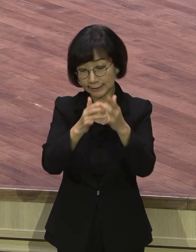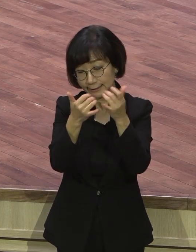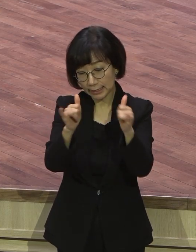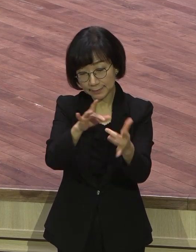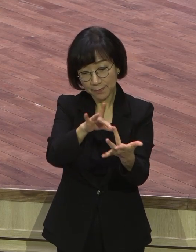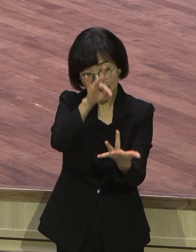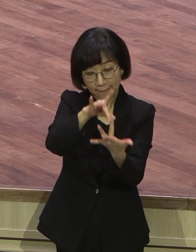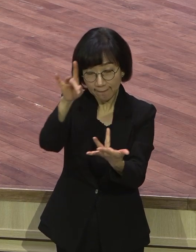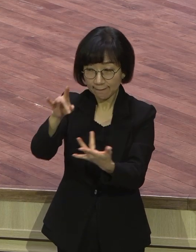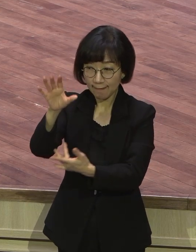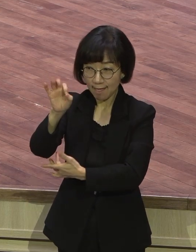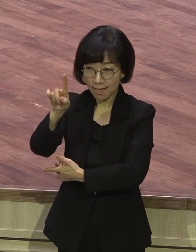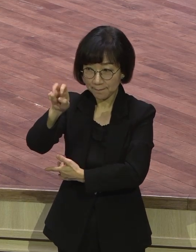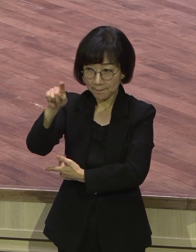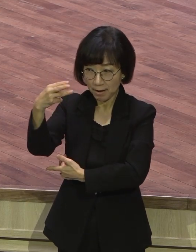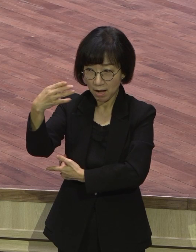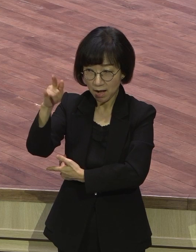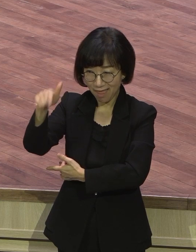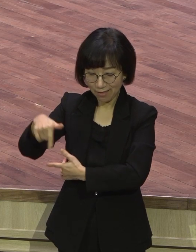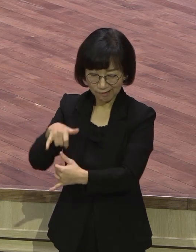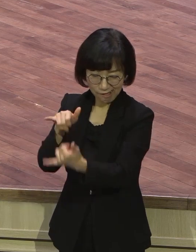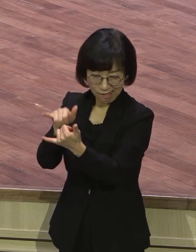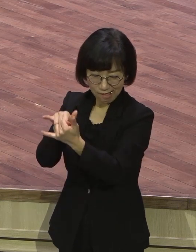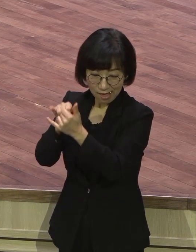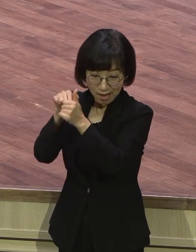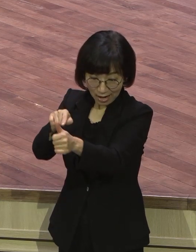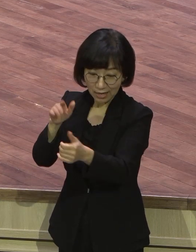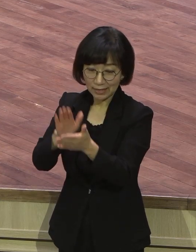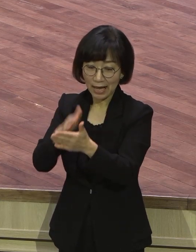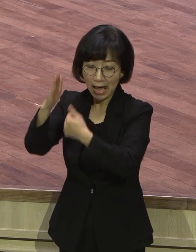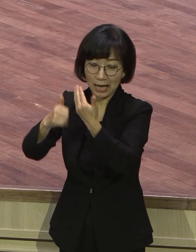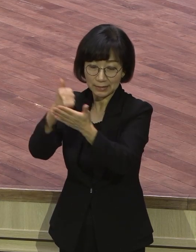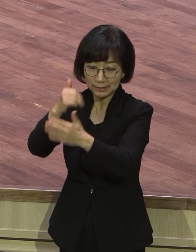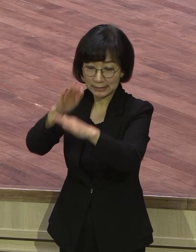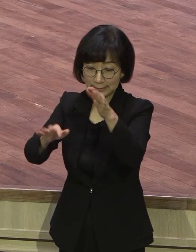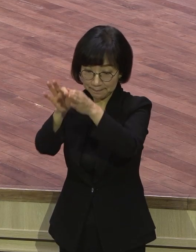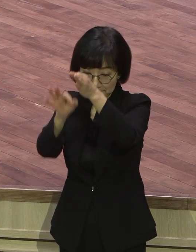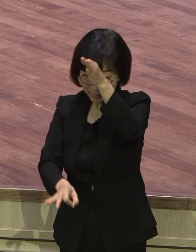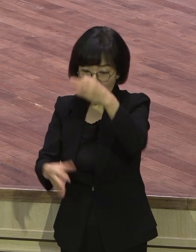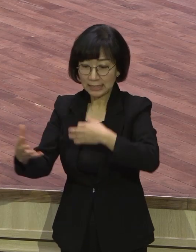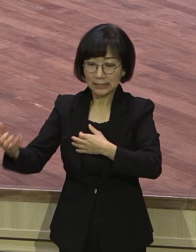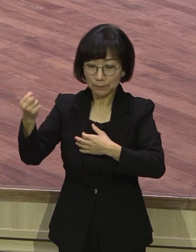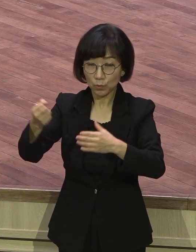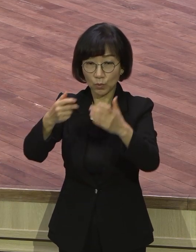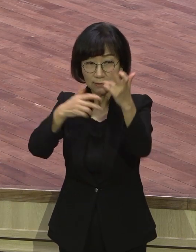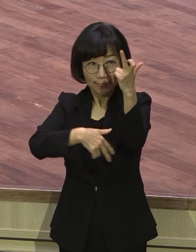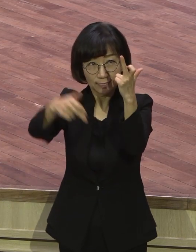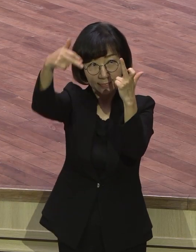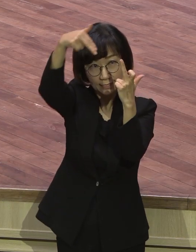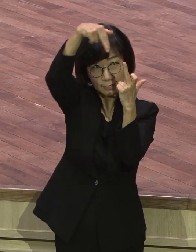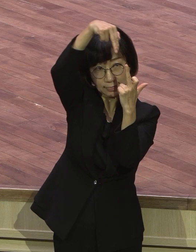아멜렉과 싸우라. 내일 내가 하나님의 지팡이를 손에 잡고 산 꼭대기에 서리라.